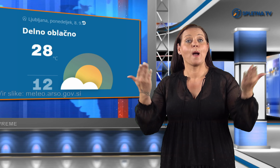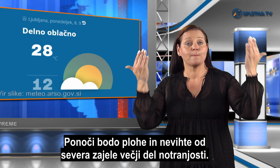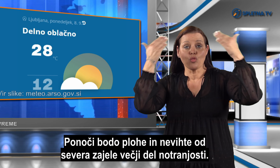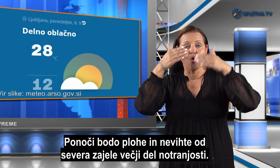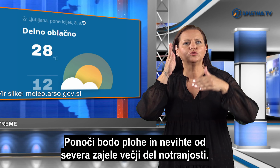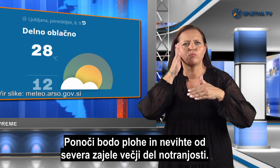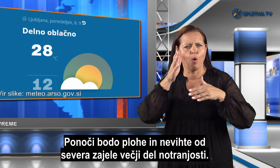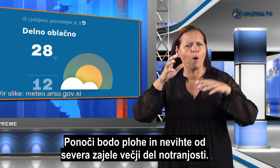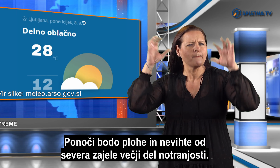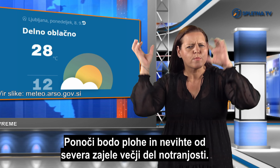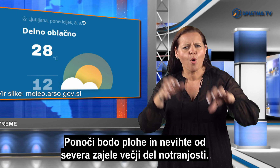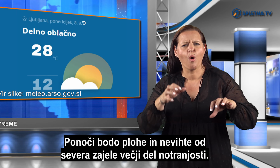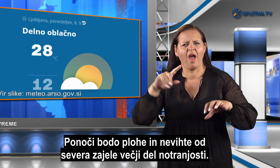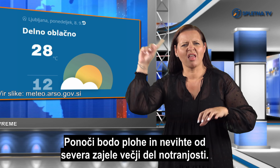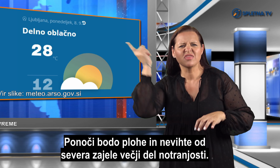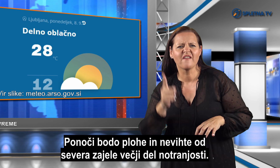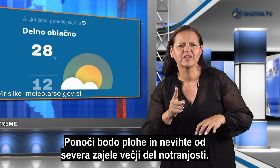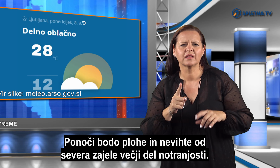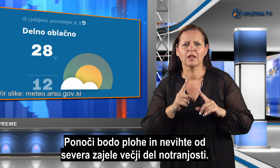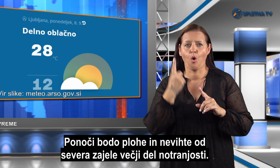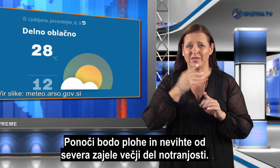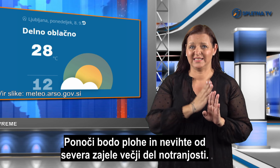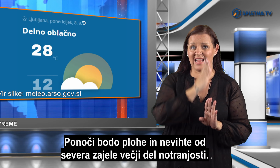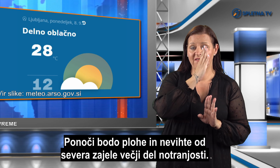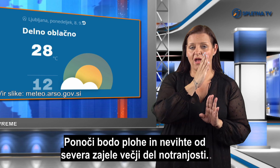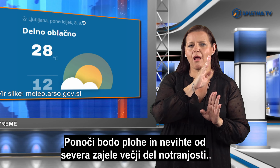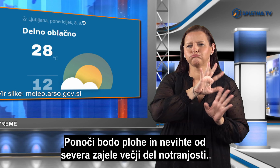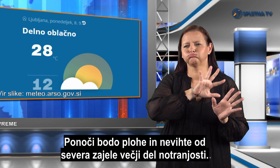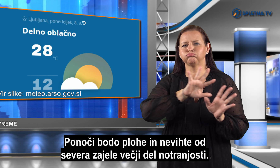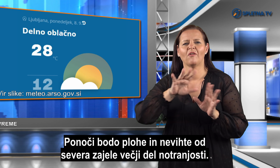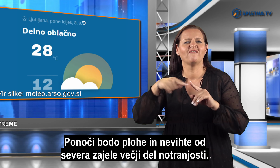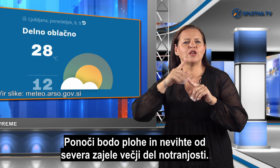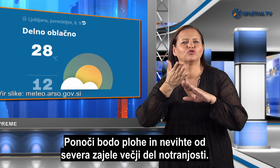Ponoči bodo plohe in nevihte od severa zajele večji del notranjosti.